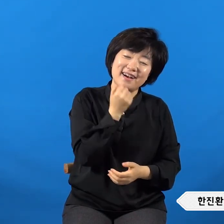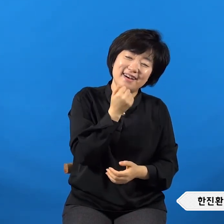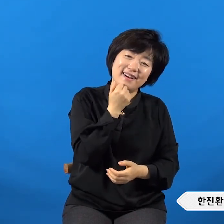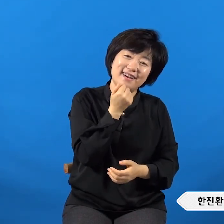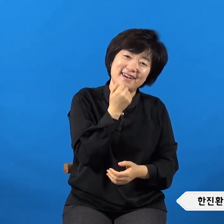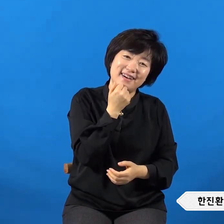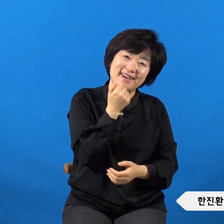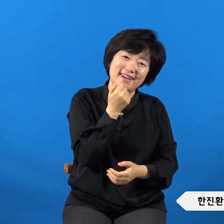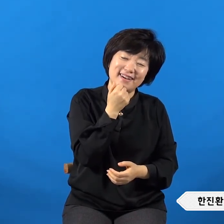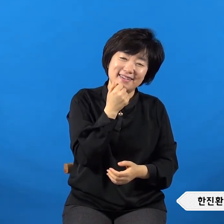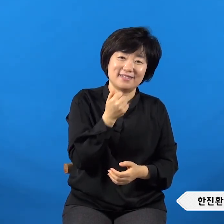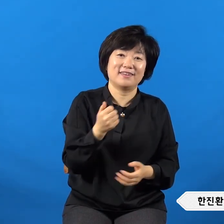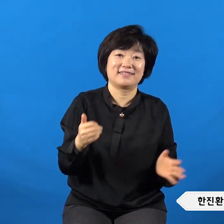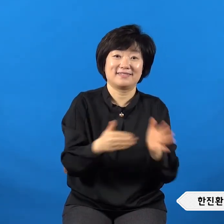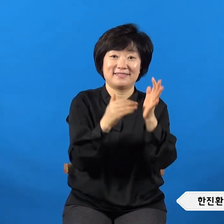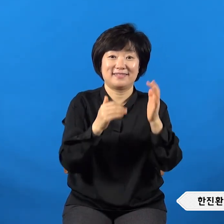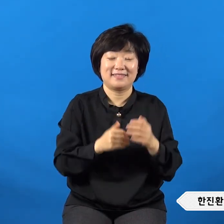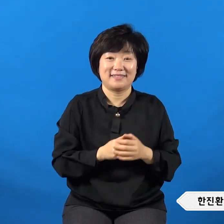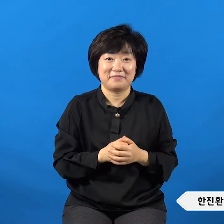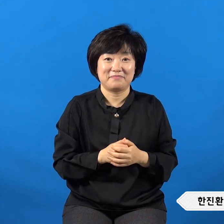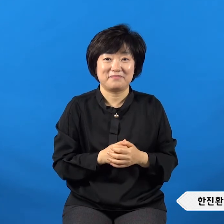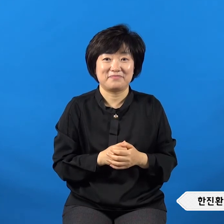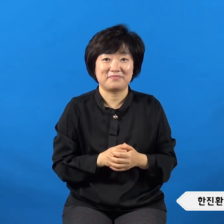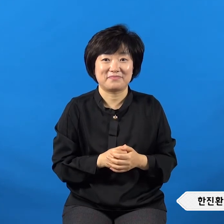그리고는 껄껄껄껄 웃는 것으로 끝이 났습니다.